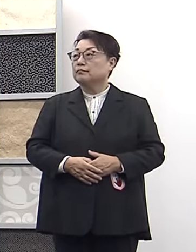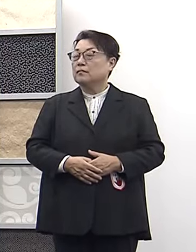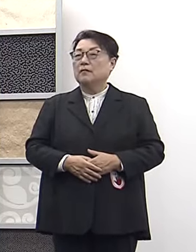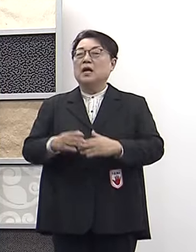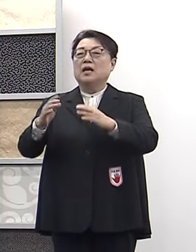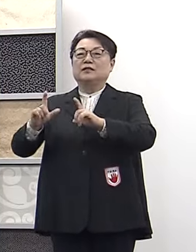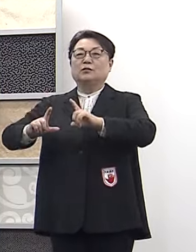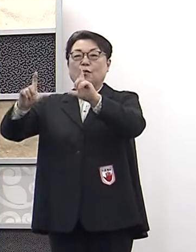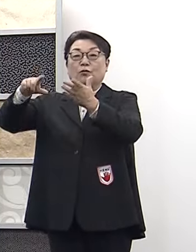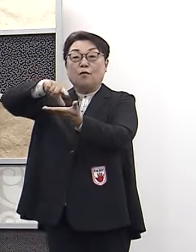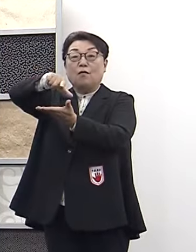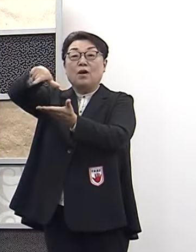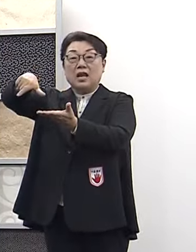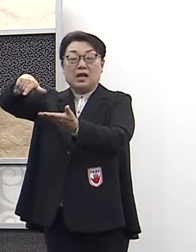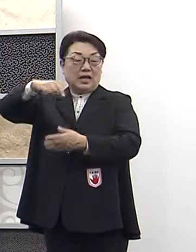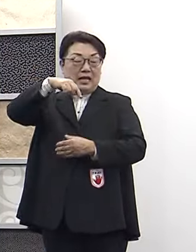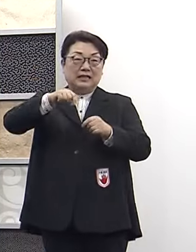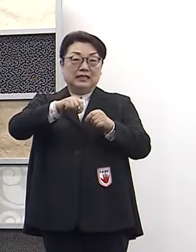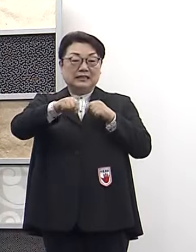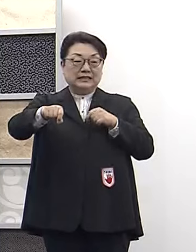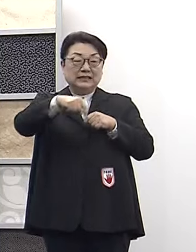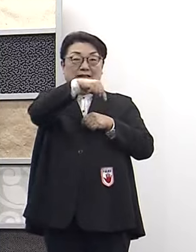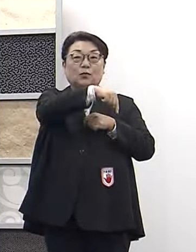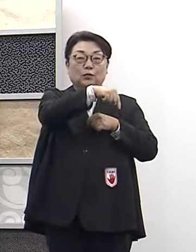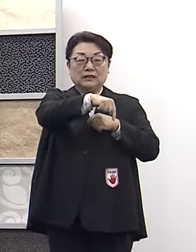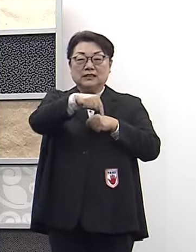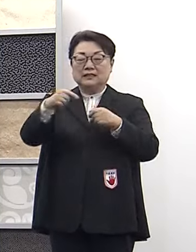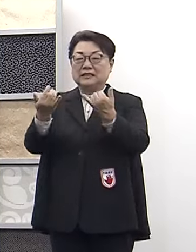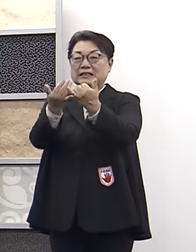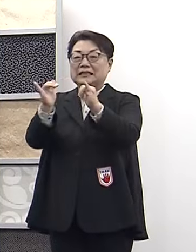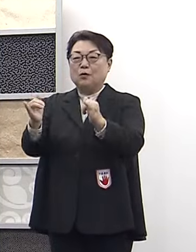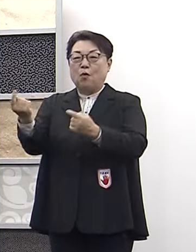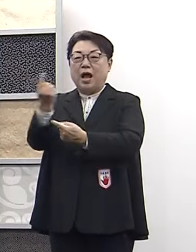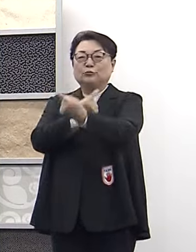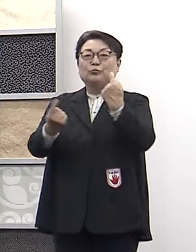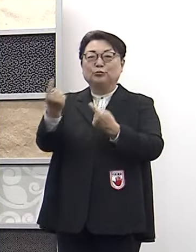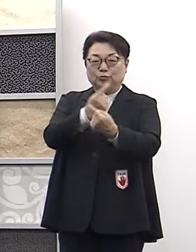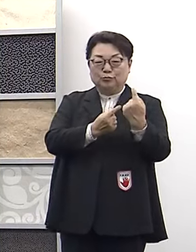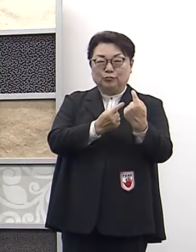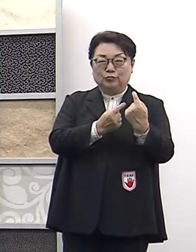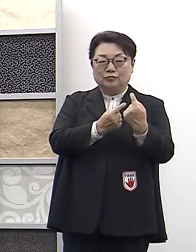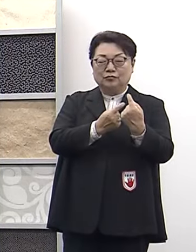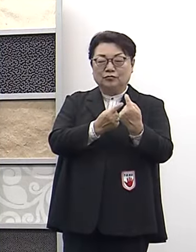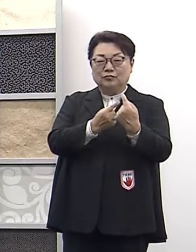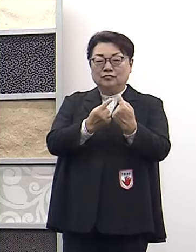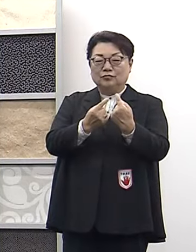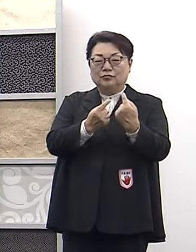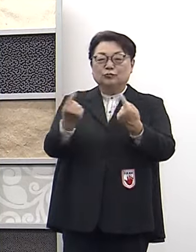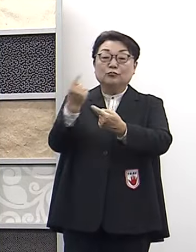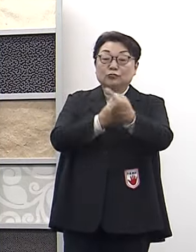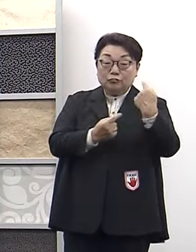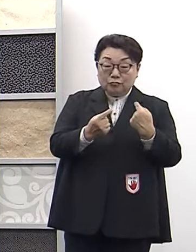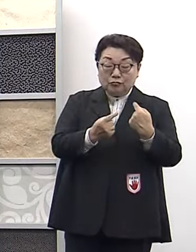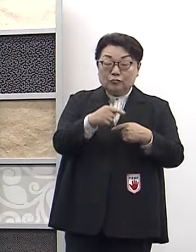都市部から、地方部に人を動かそうと、そういうその思いについては